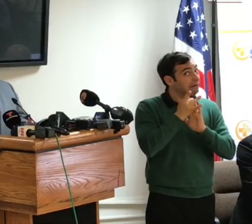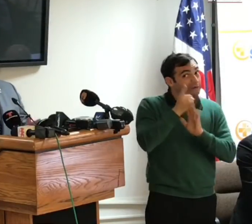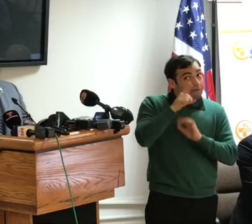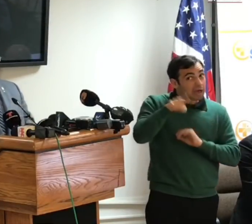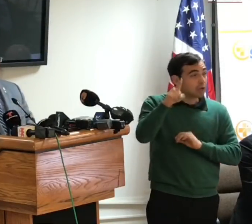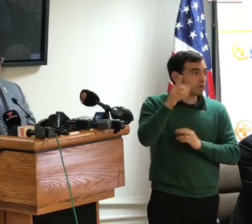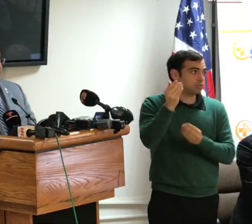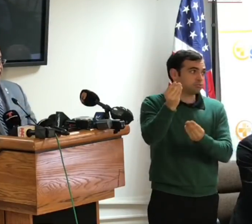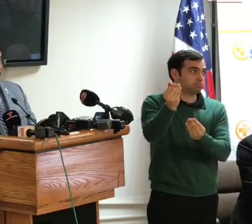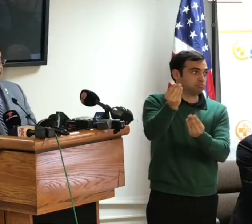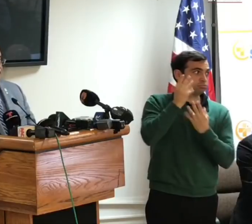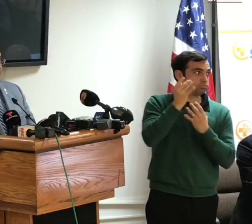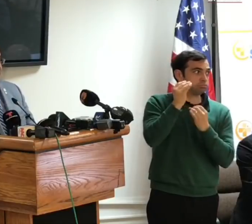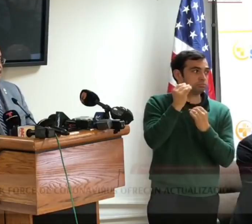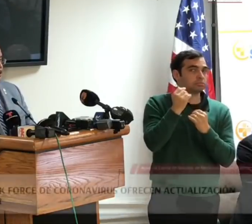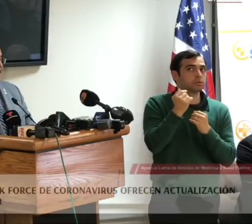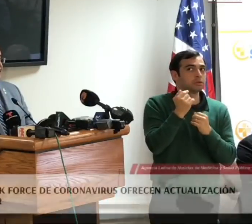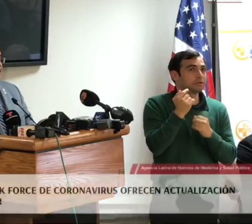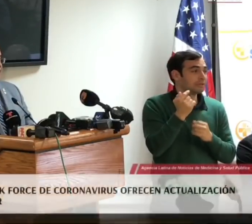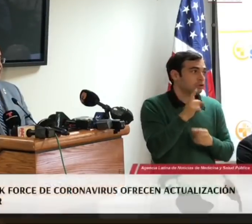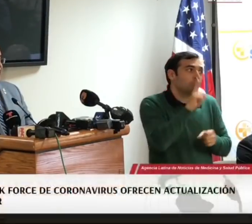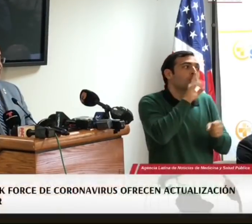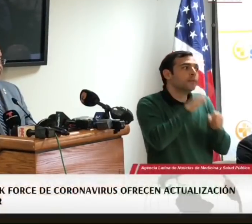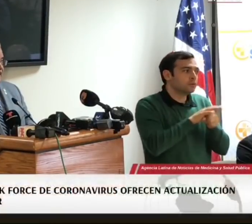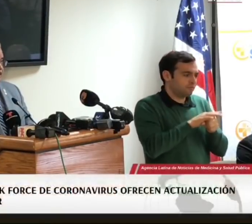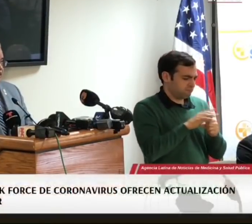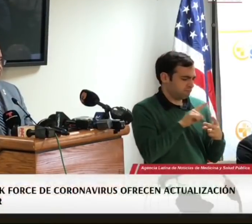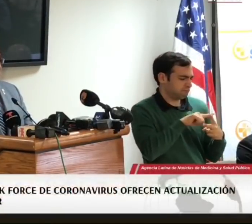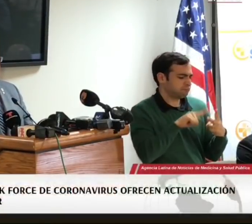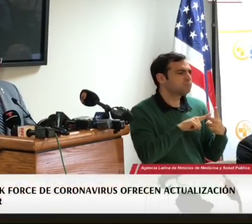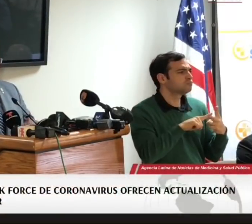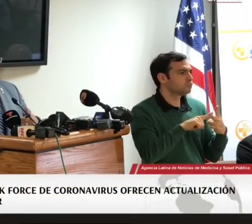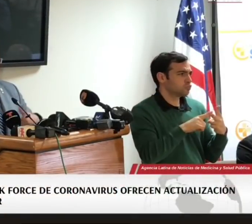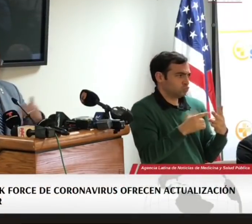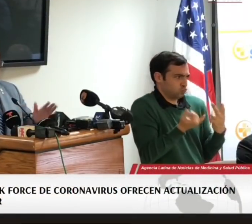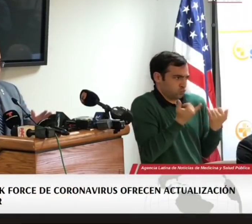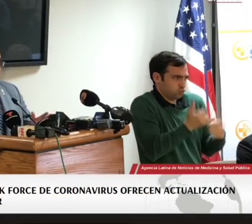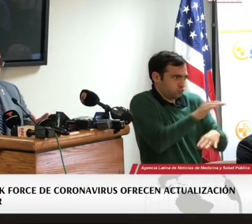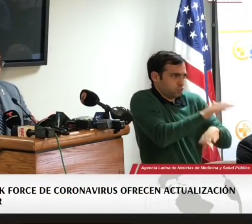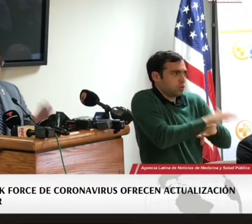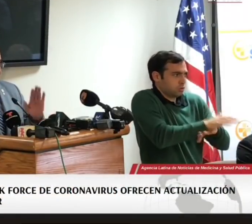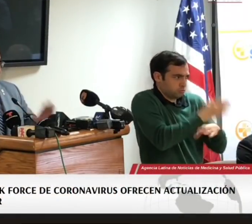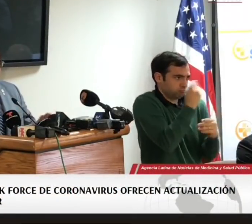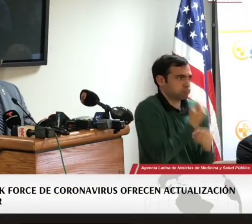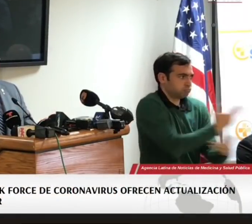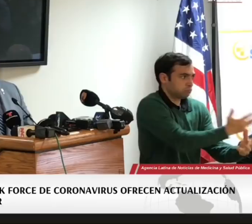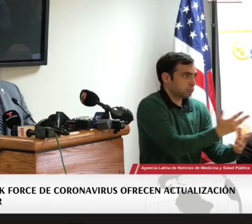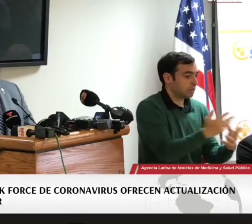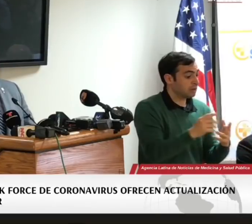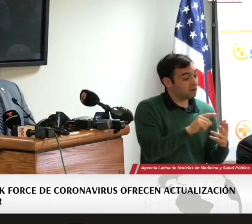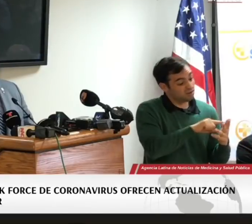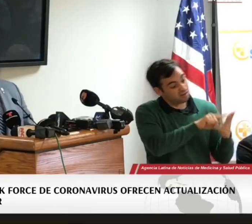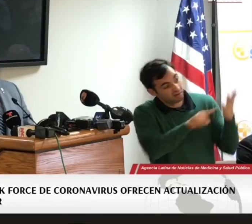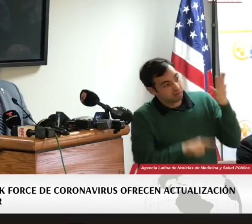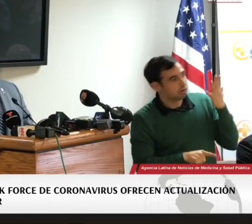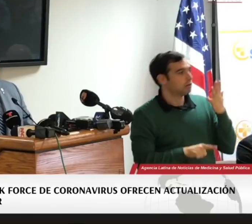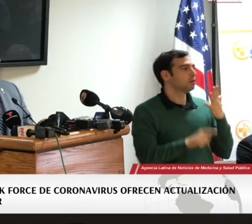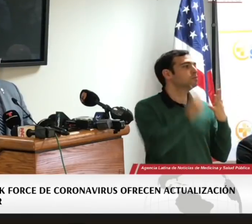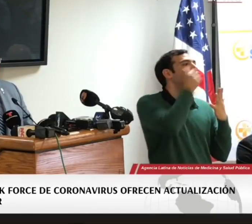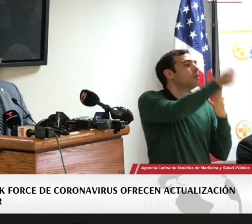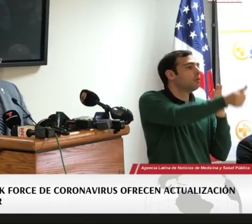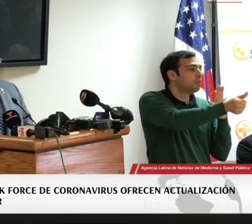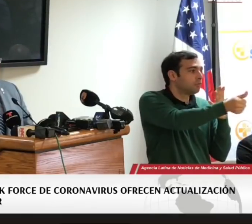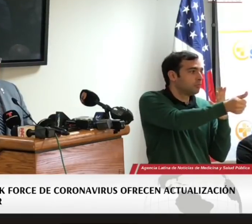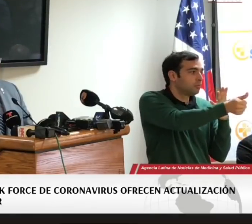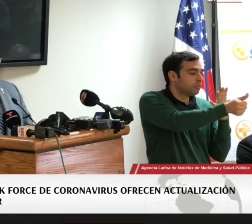nos prometieron que los primeros 2 casos iban a estar esta noche y que los demás mañana, así que y nos